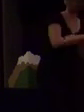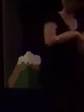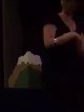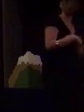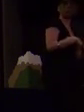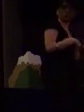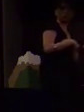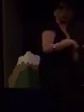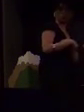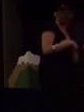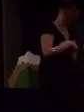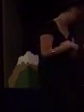Ali.